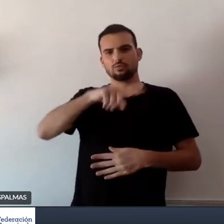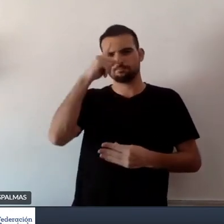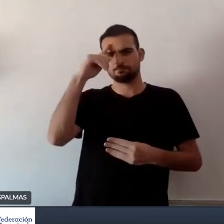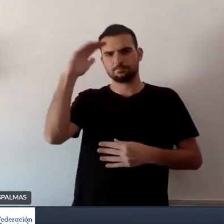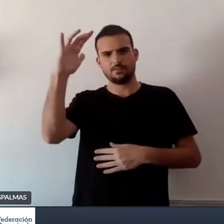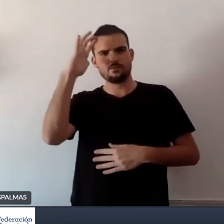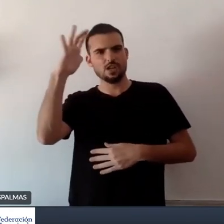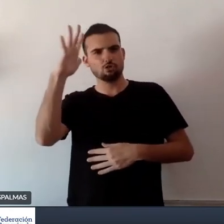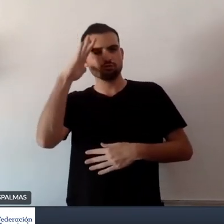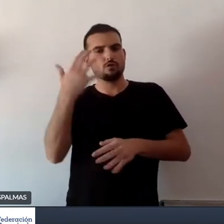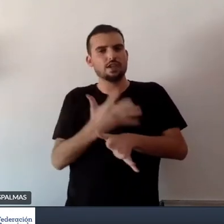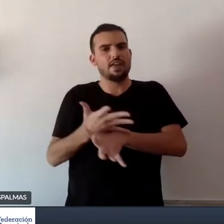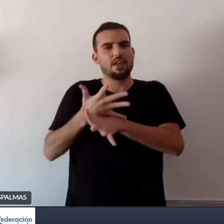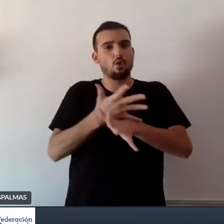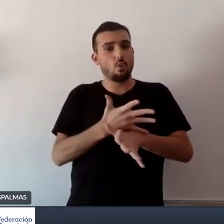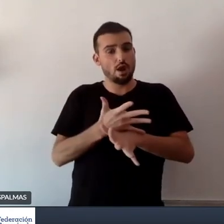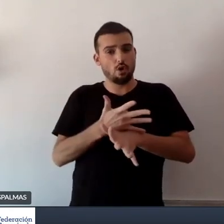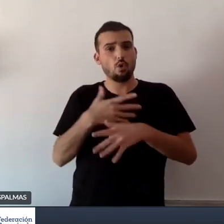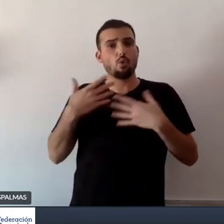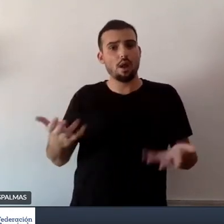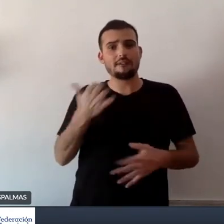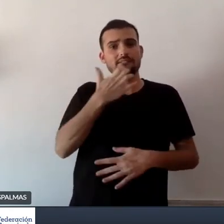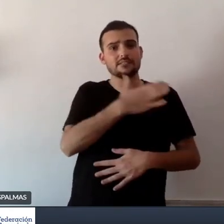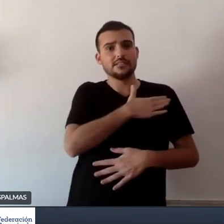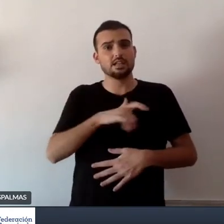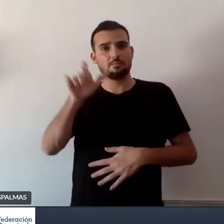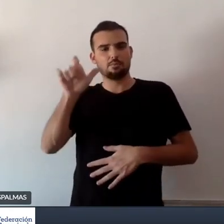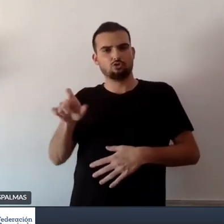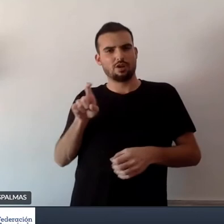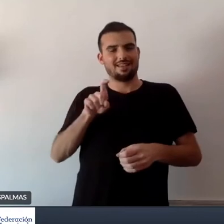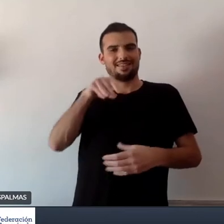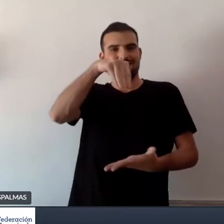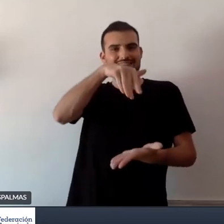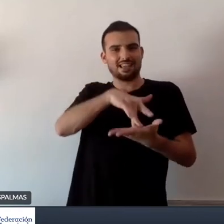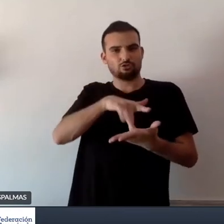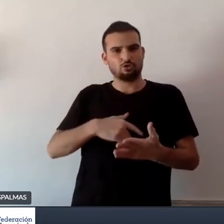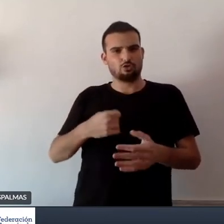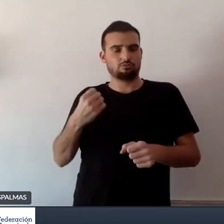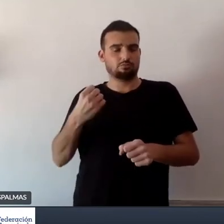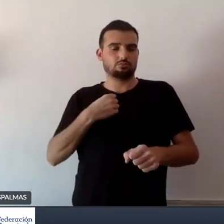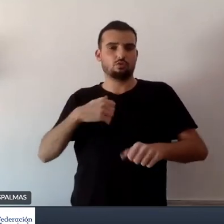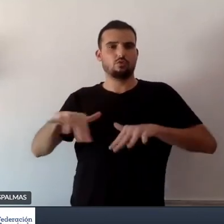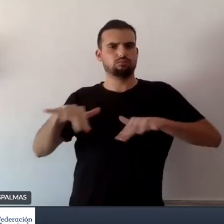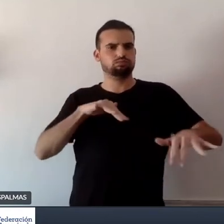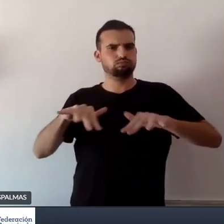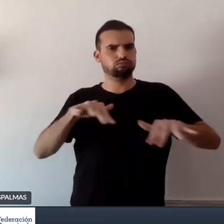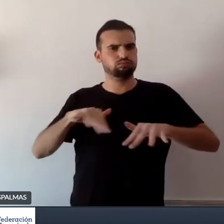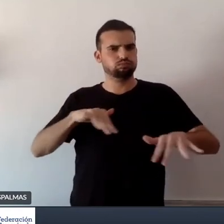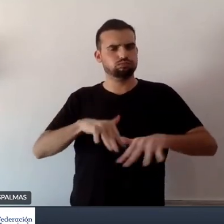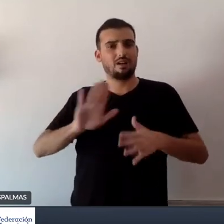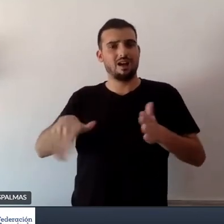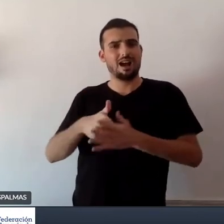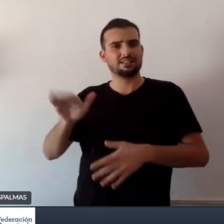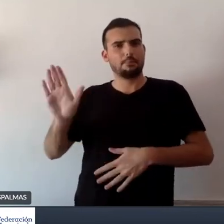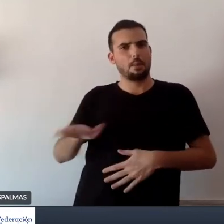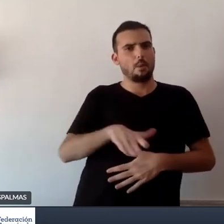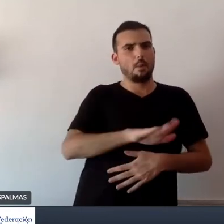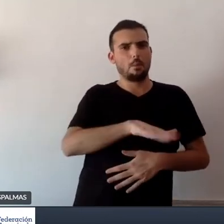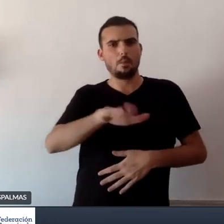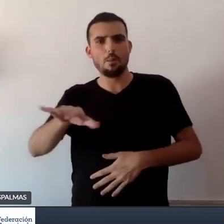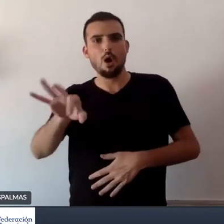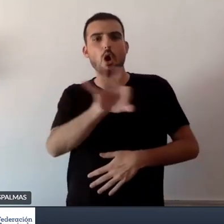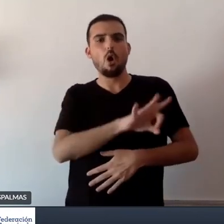llegando al poste, si queremos un jugador interior que llegue corriendo para ocupar el poste bajo del lado de balón o lado contrario, si queremos hacer